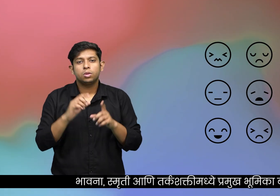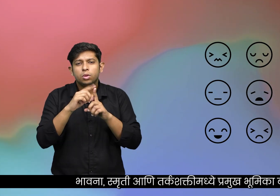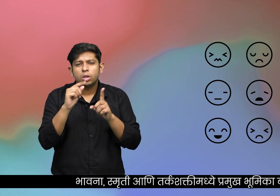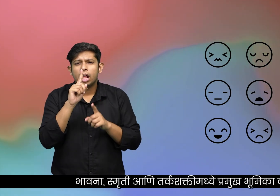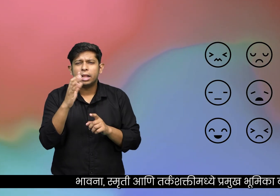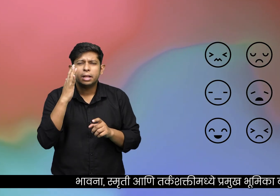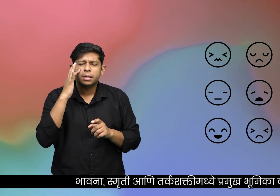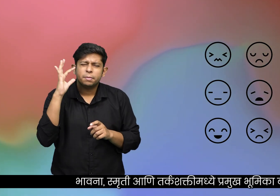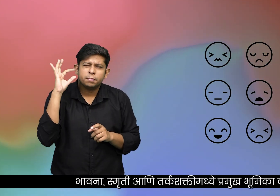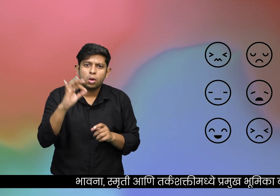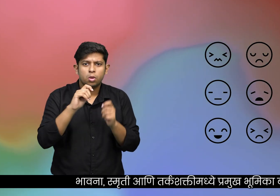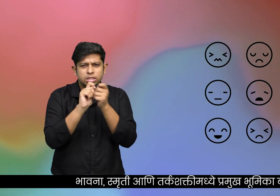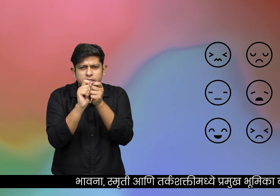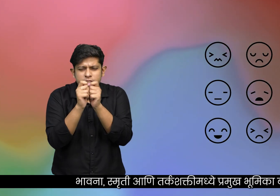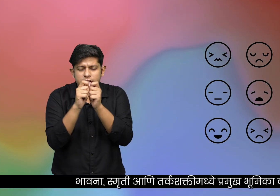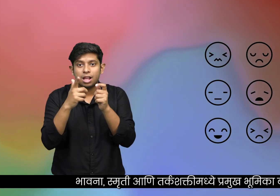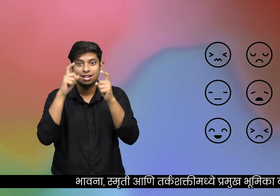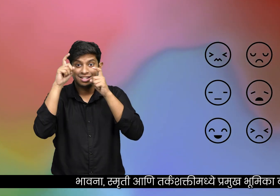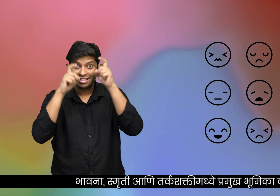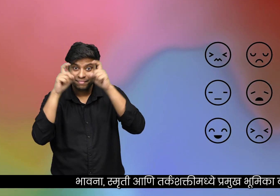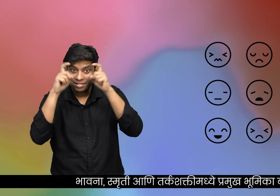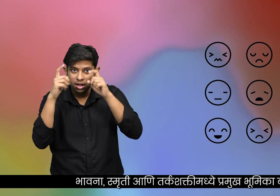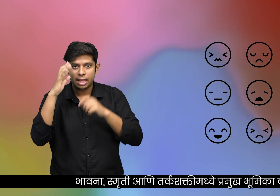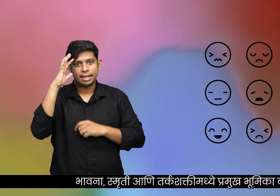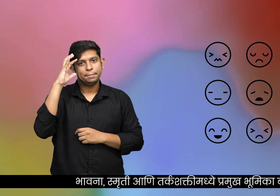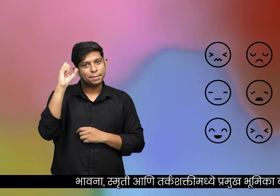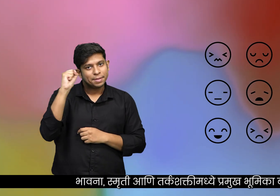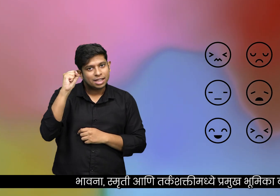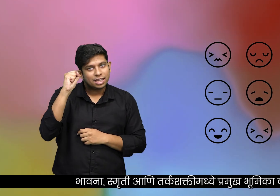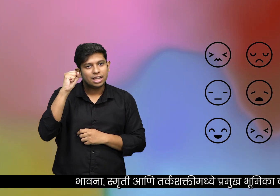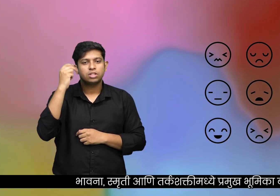भावना, स्मृती, तर्कशक्तीमध्ये प्रमुख भूमिका बजावते.